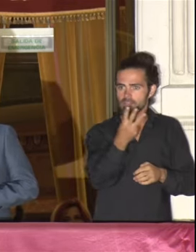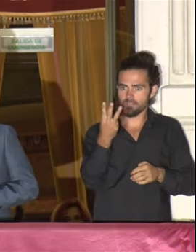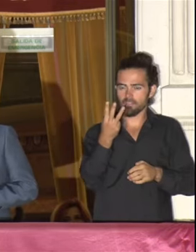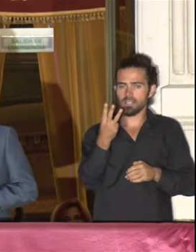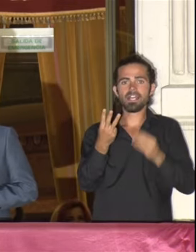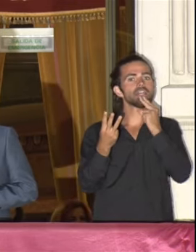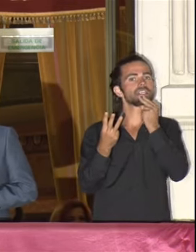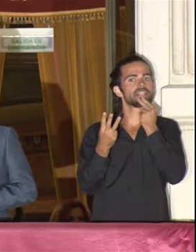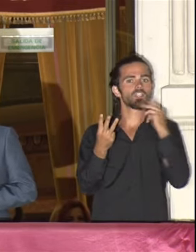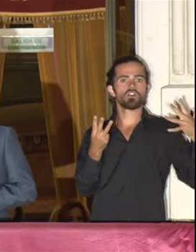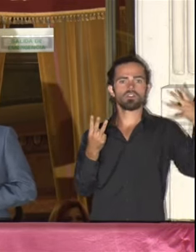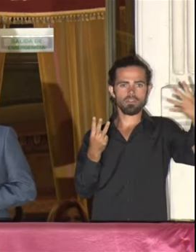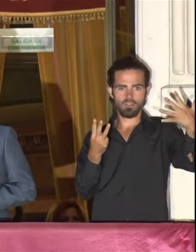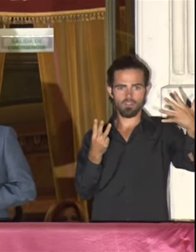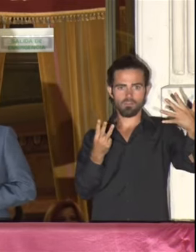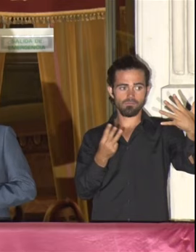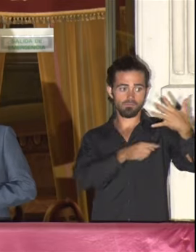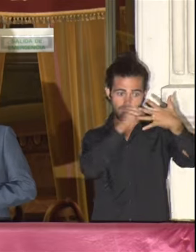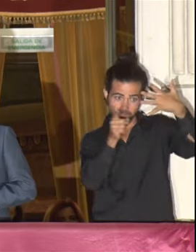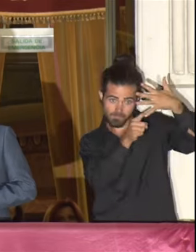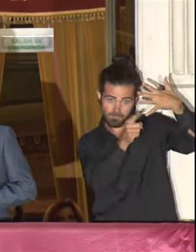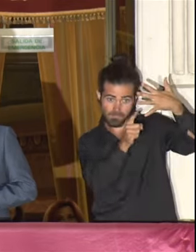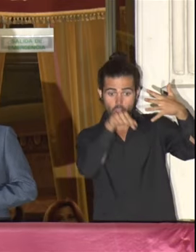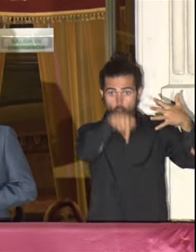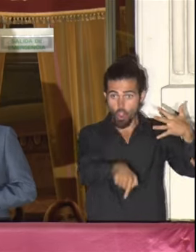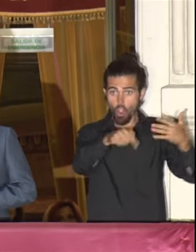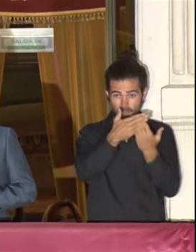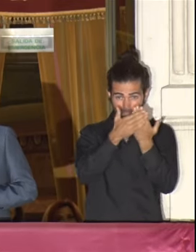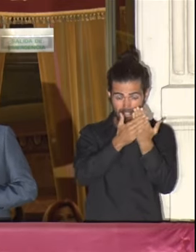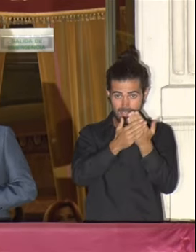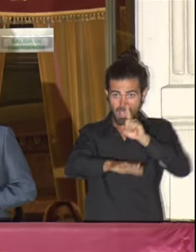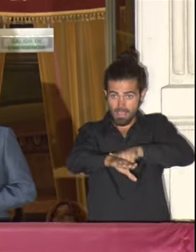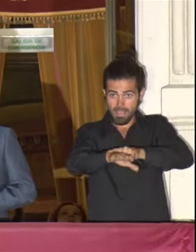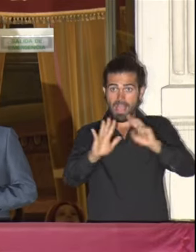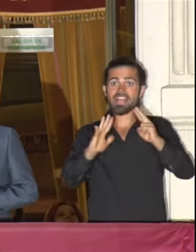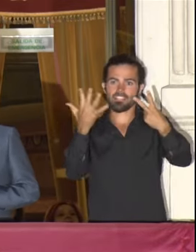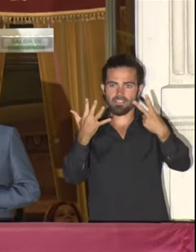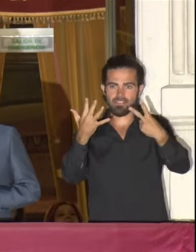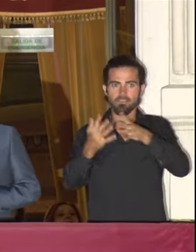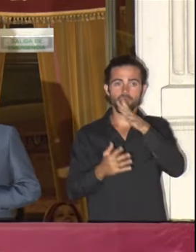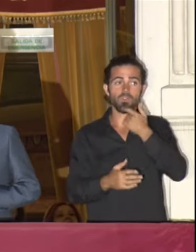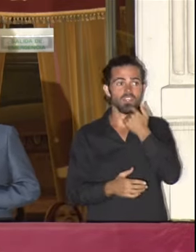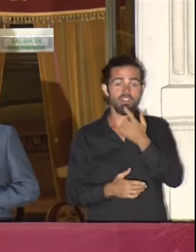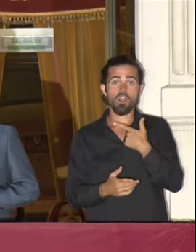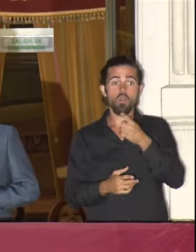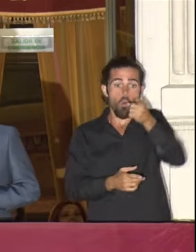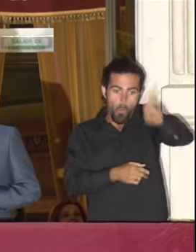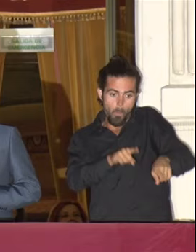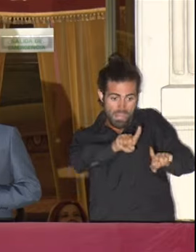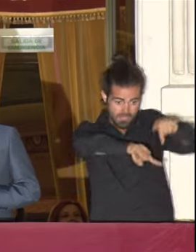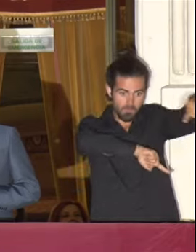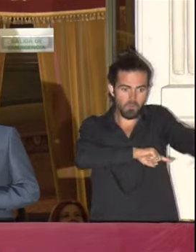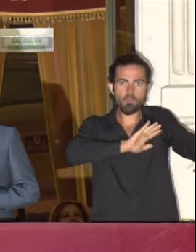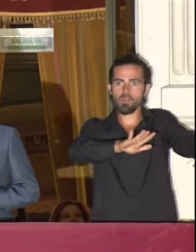cinco nietos, uno que acaba de llegar esta mañana a las 7 de la mañana. El tío se ha adelantado porque tenía que venir dentro de un mes y